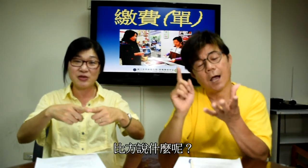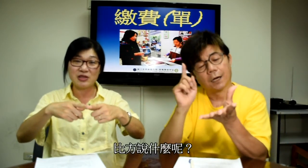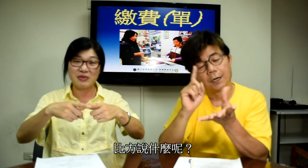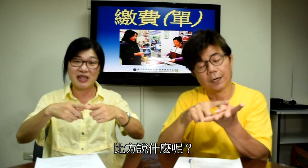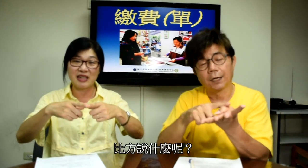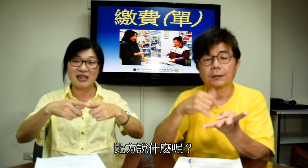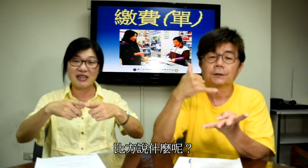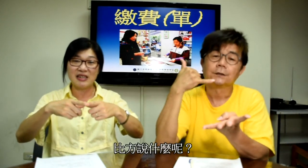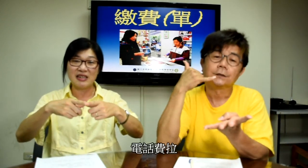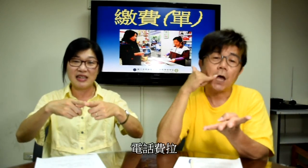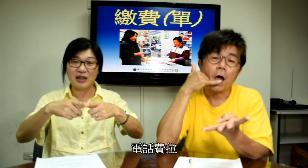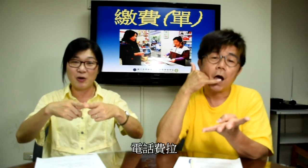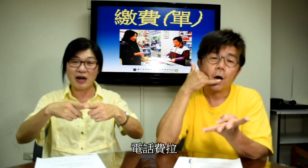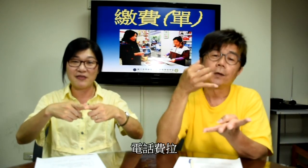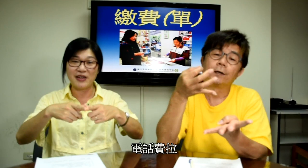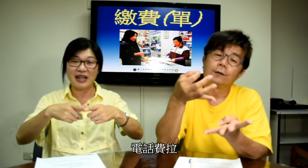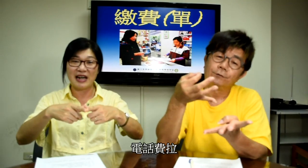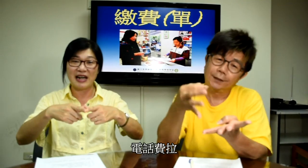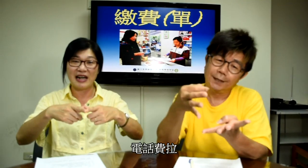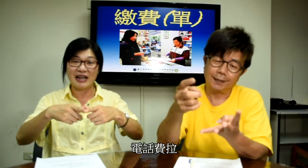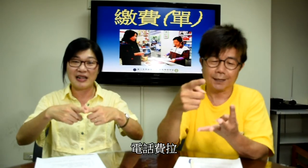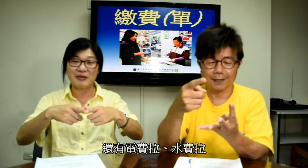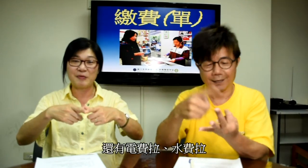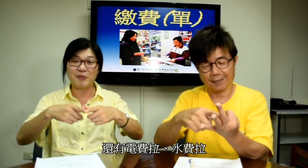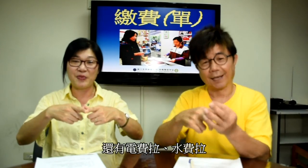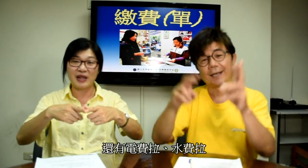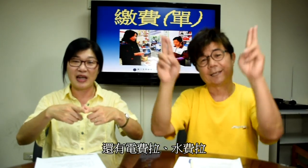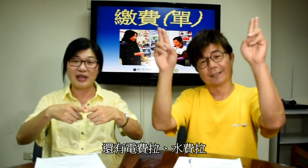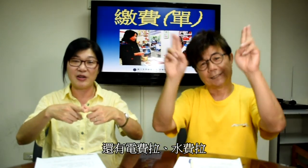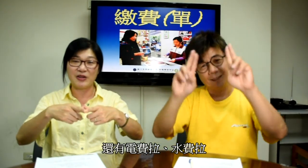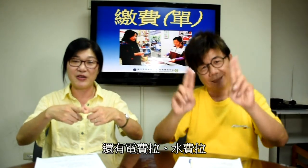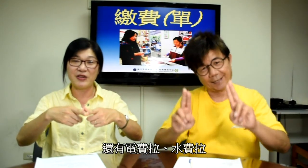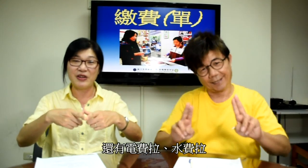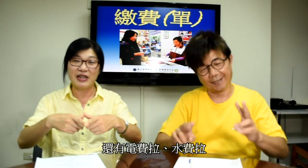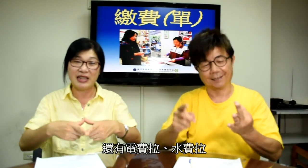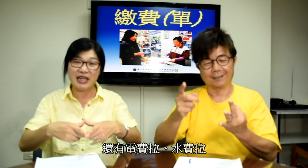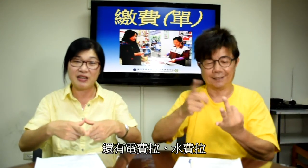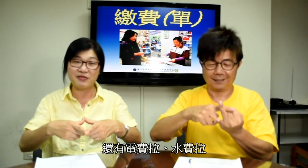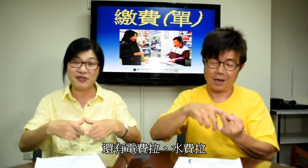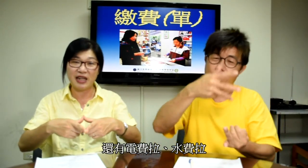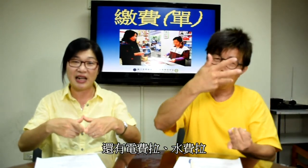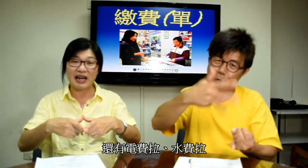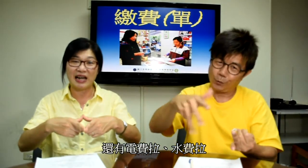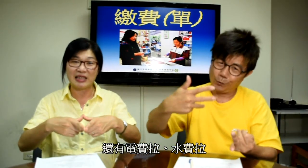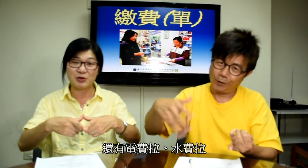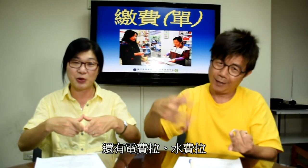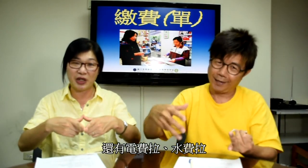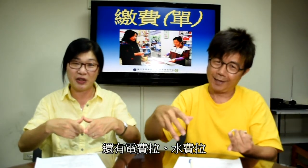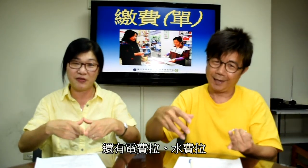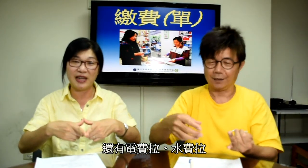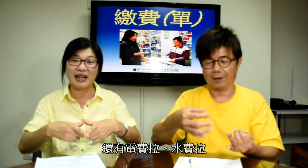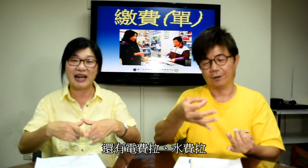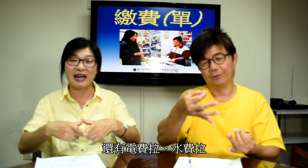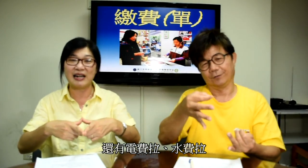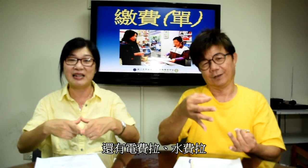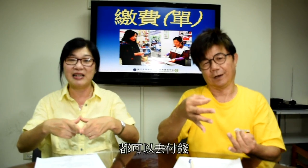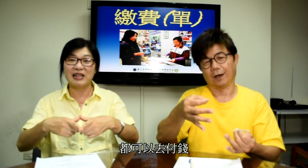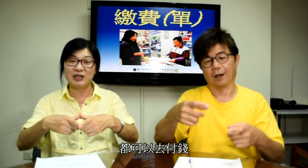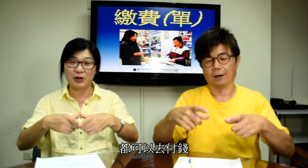么呢？电话费啦，还有电费啦、水费啦，都可以